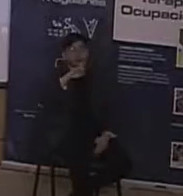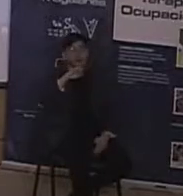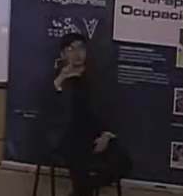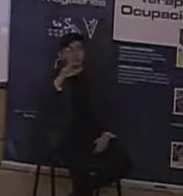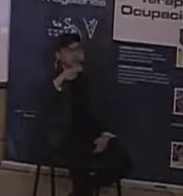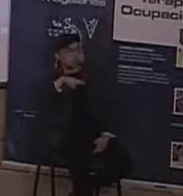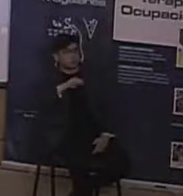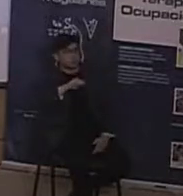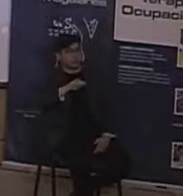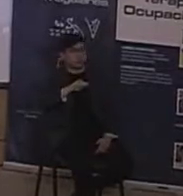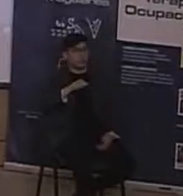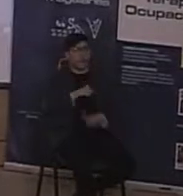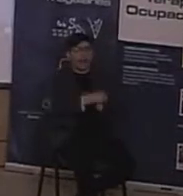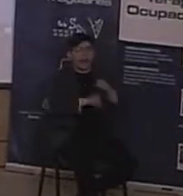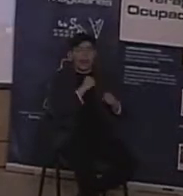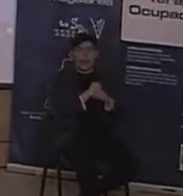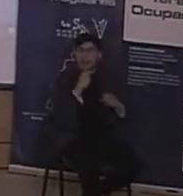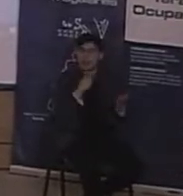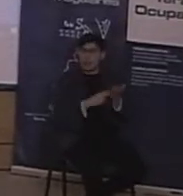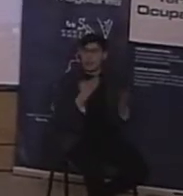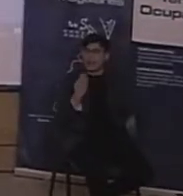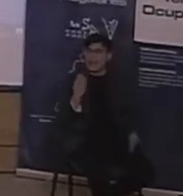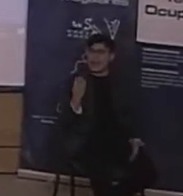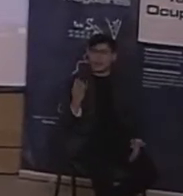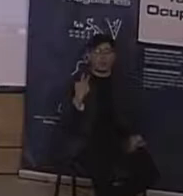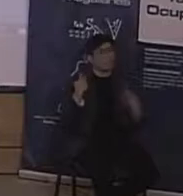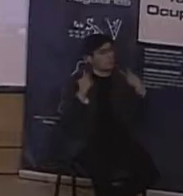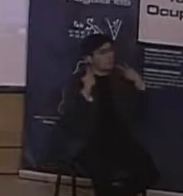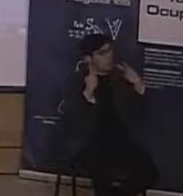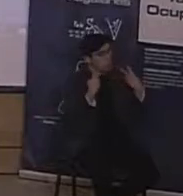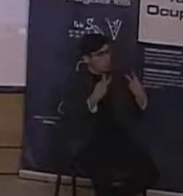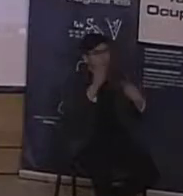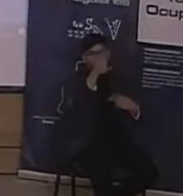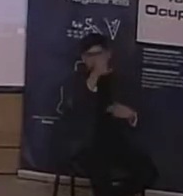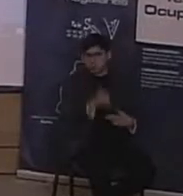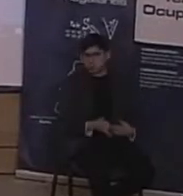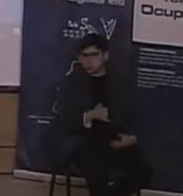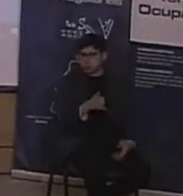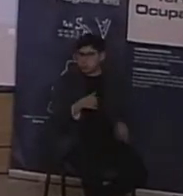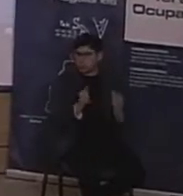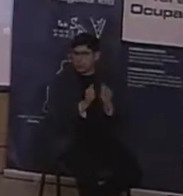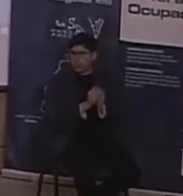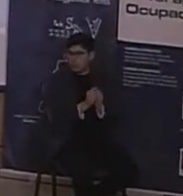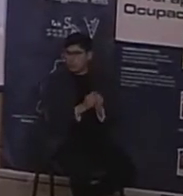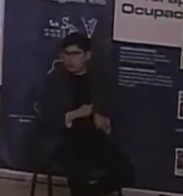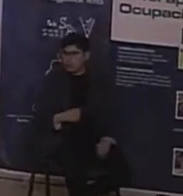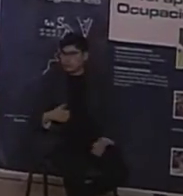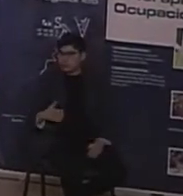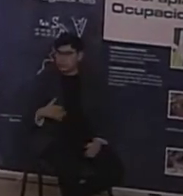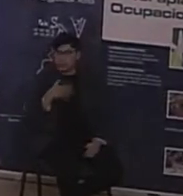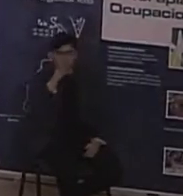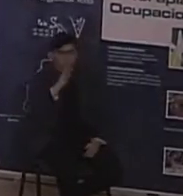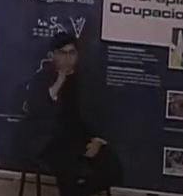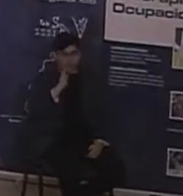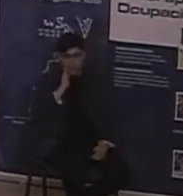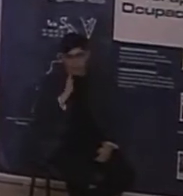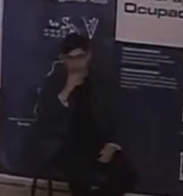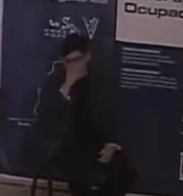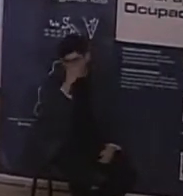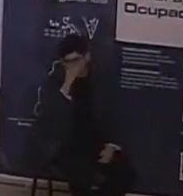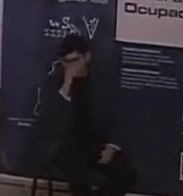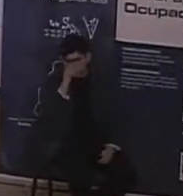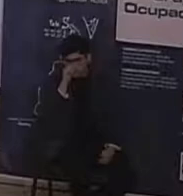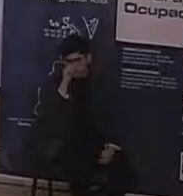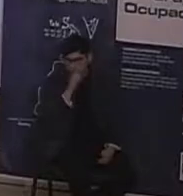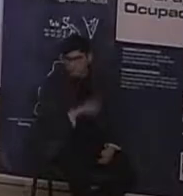venido habitual muchas veces a punta arena ella viaja habitualmente en avión con su con su compañero con su fiel compañero su perro